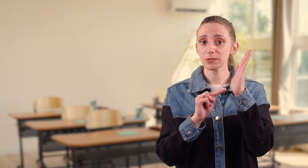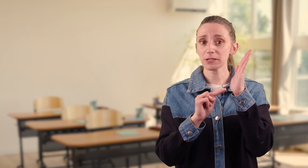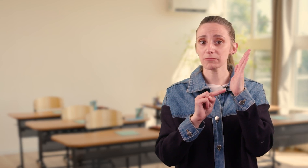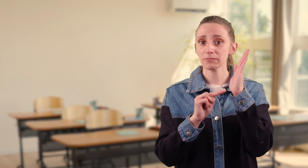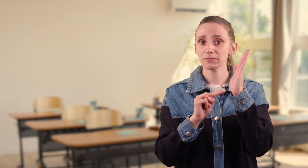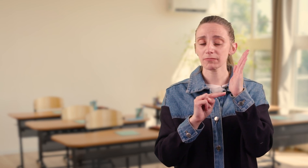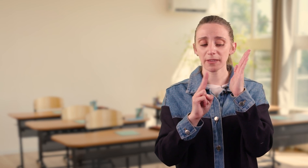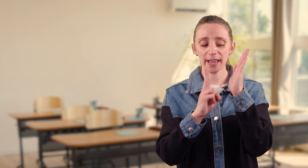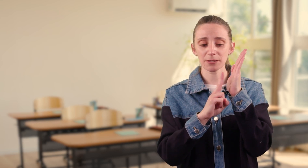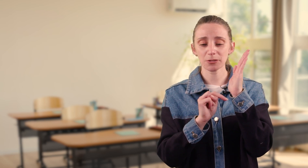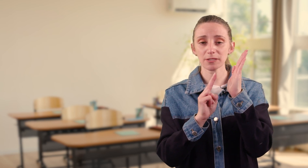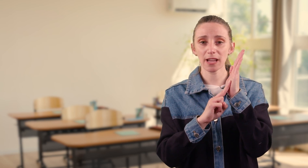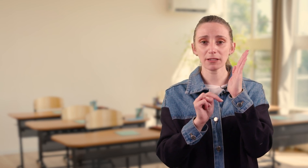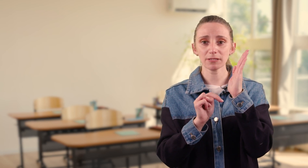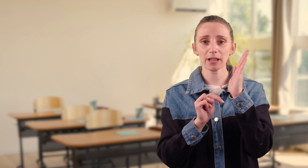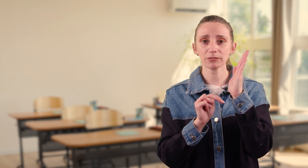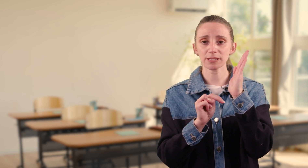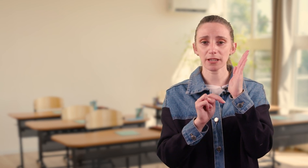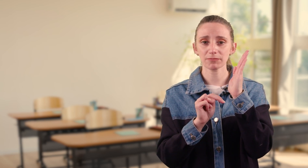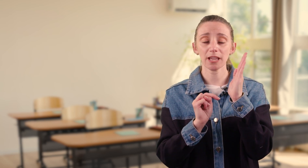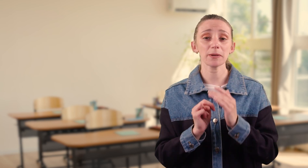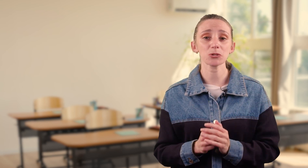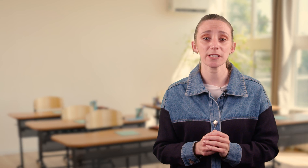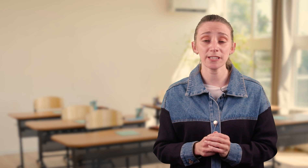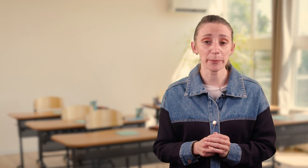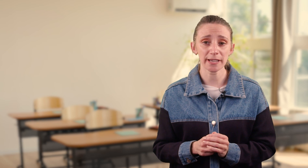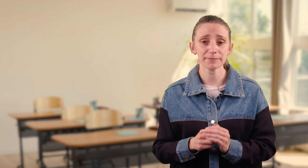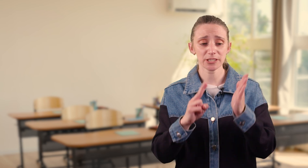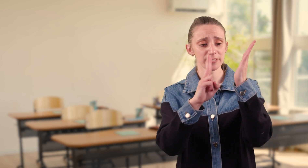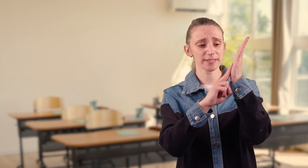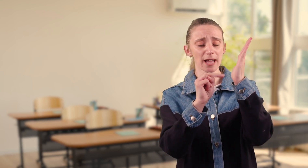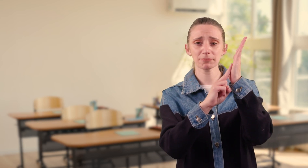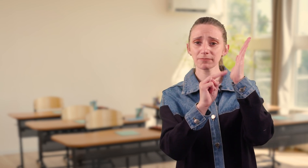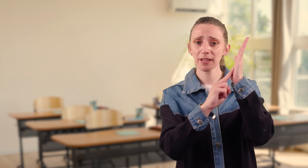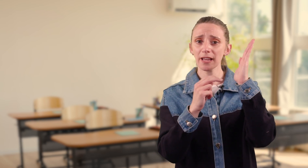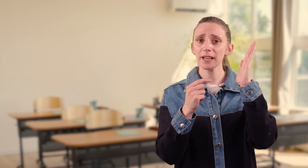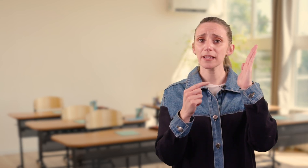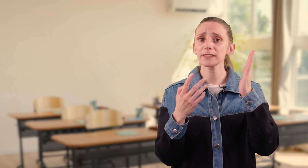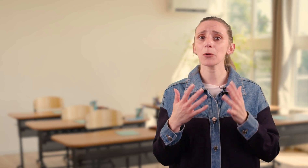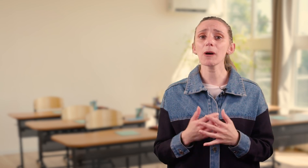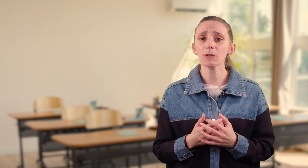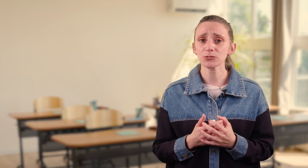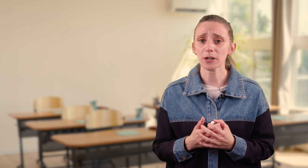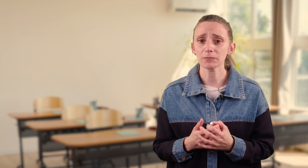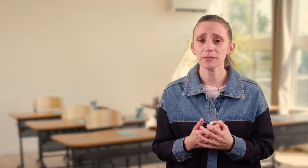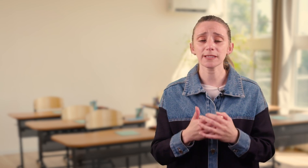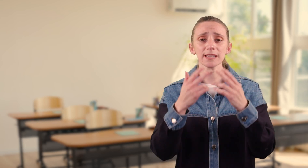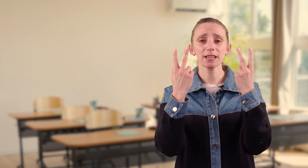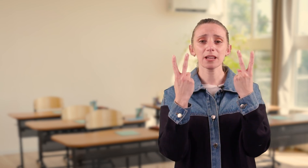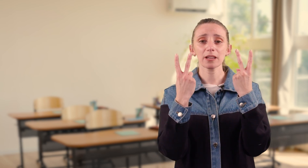ceci. Qu'est-ce que ça veut dire? Eh bien, je l'ai dit après. J'ai fait ça. C'est quoi en soi? C'est